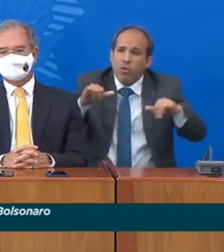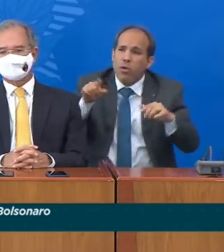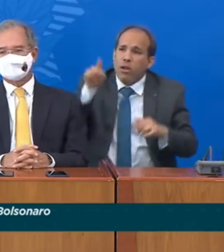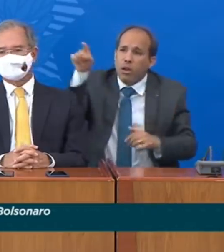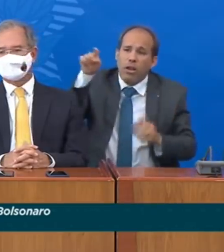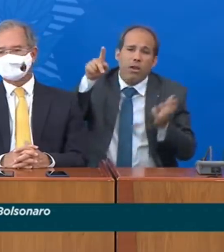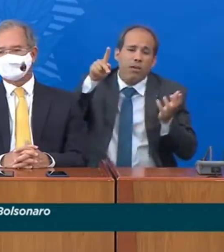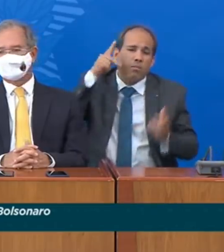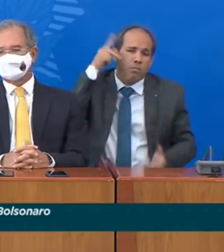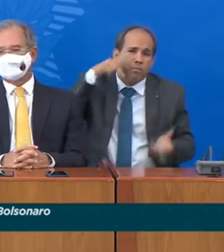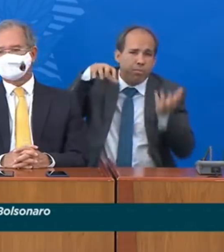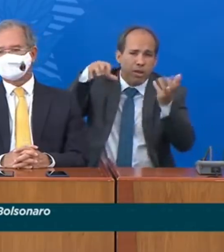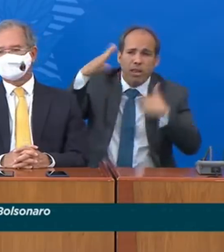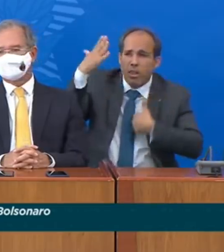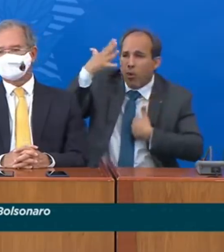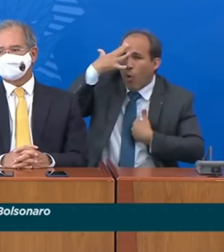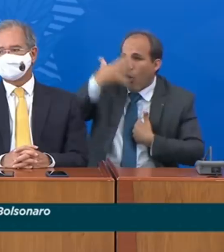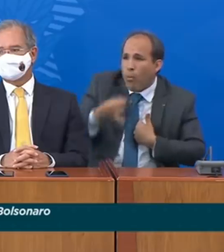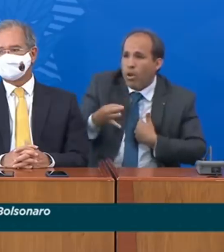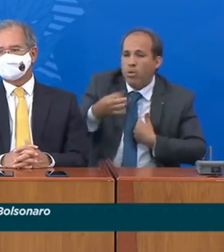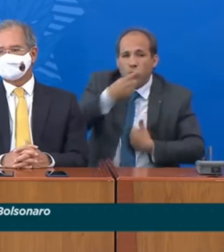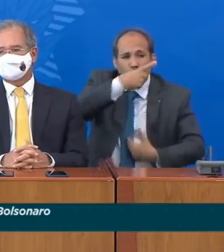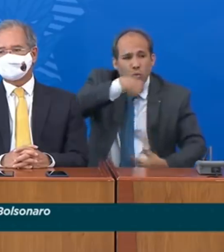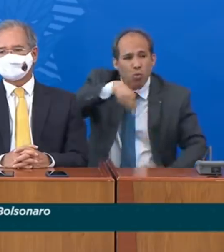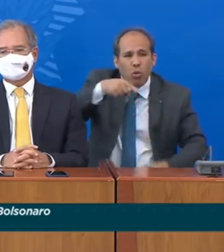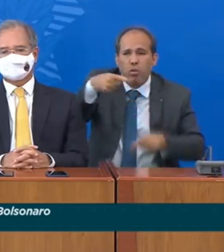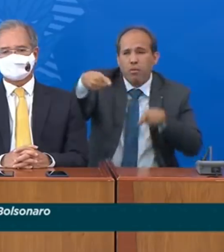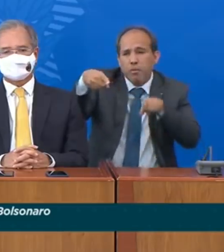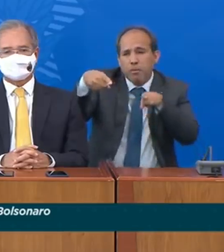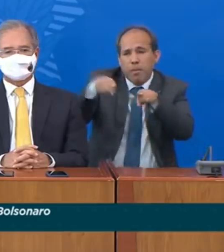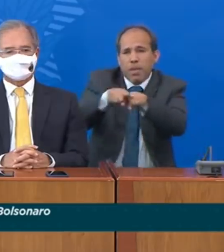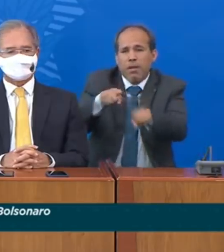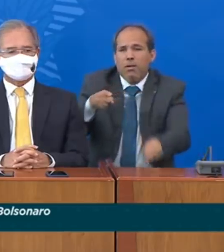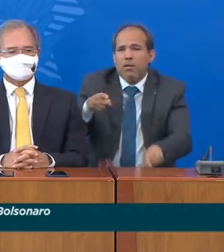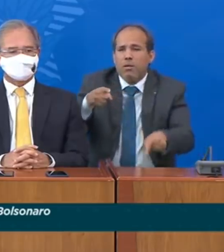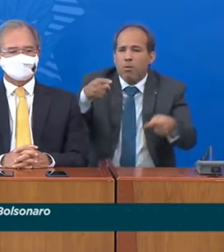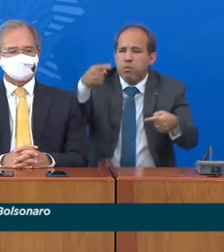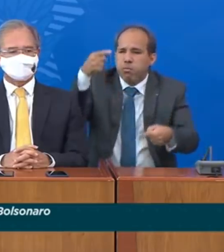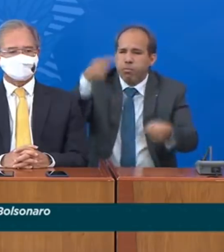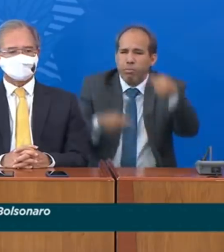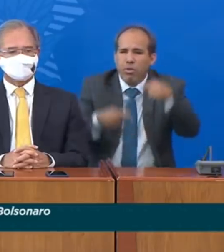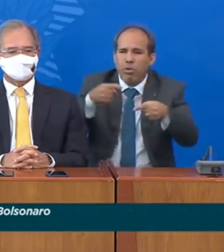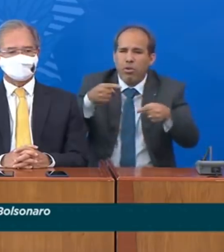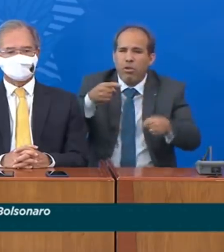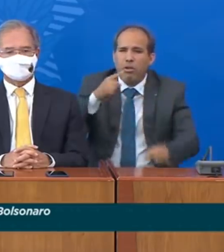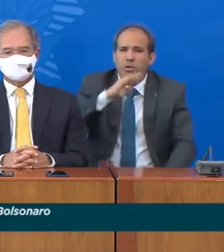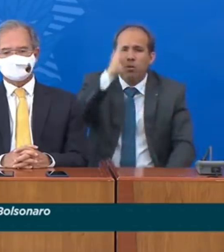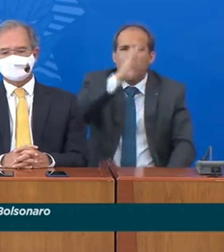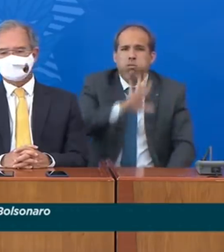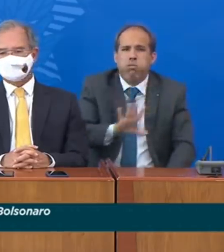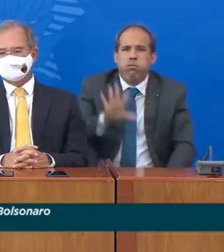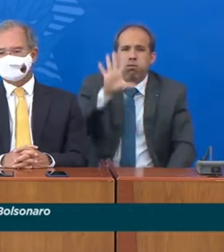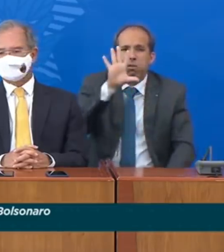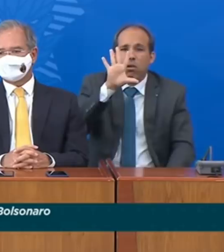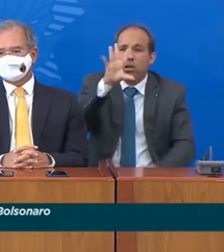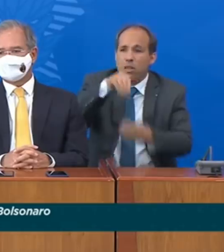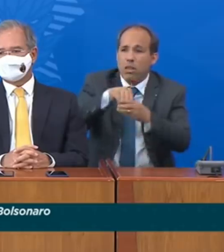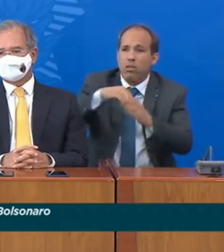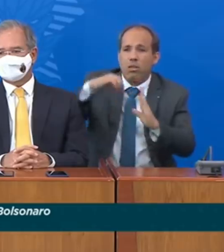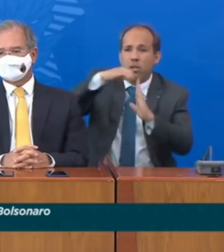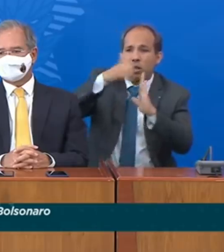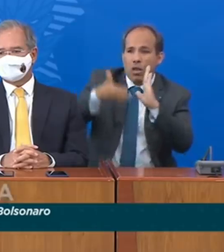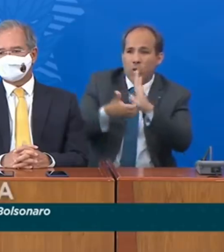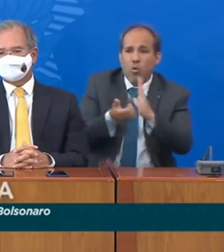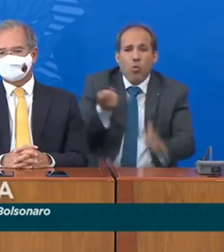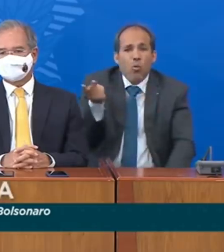assim o entenda, o nosso grande parceiro das políticas nacionais, a nossa Câmara e o nosso